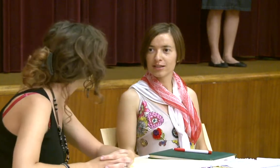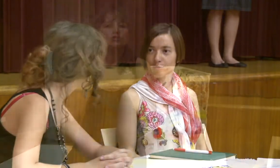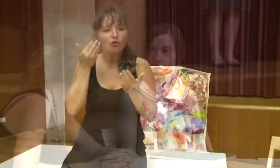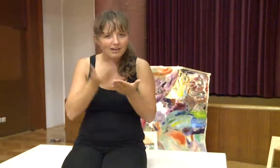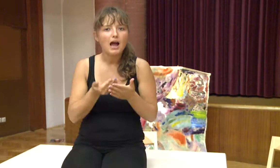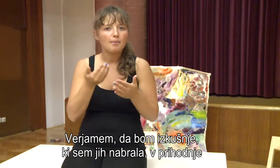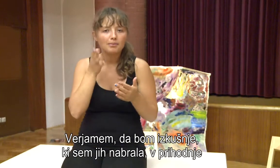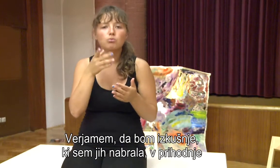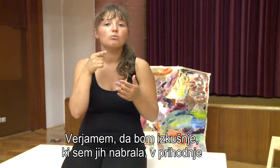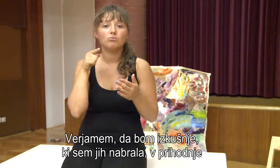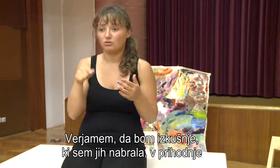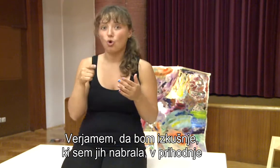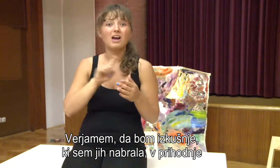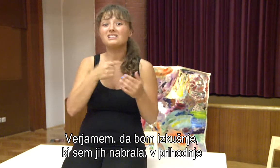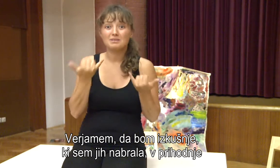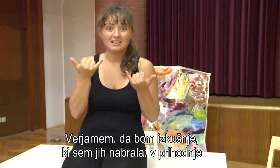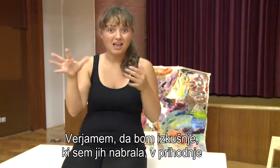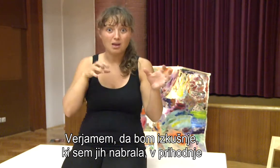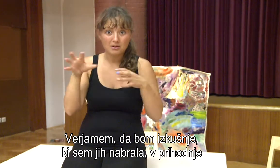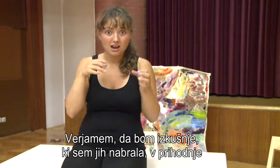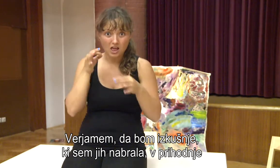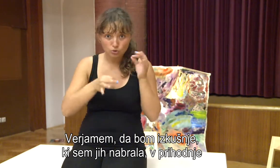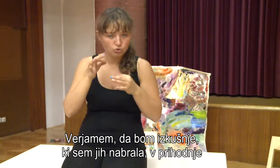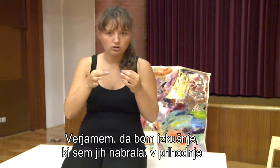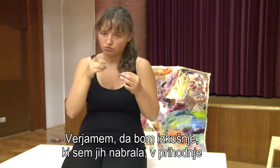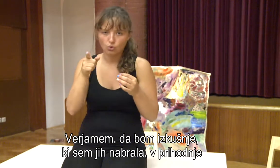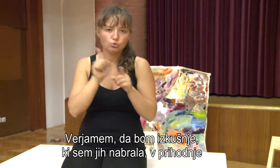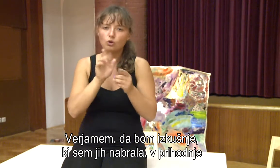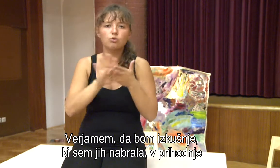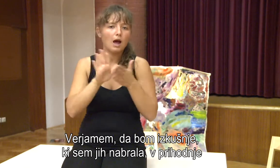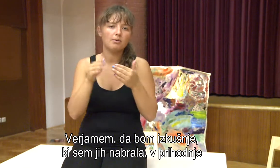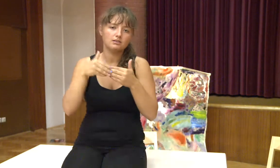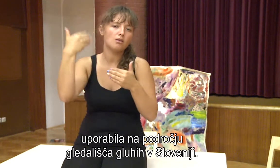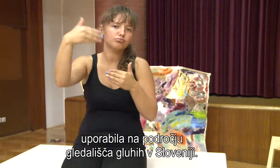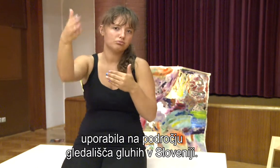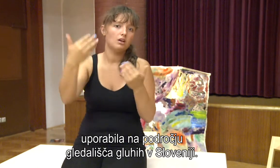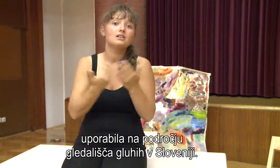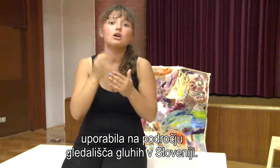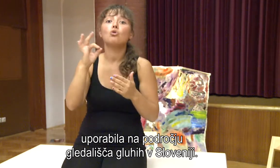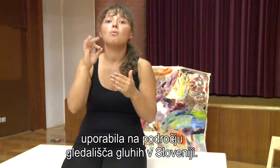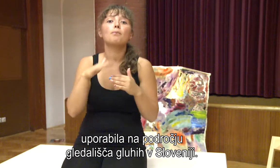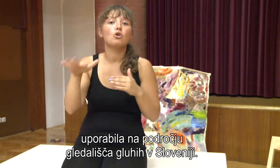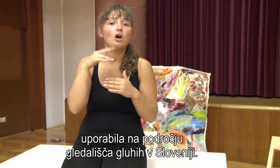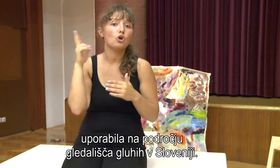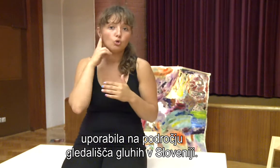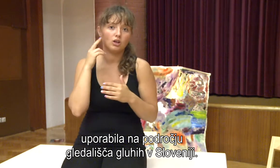Ne verjamem, da bo to, kar bom tedaj nabirali kuhne, bo tudi uporabljati na dober položaj kuhne.